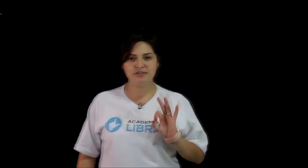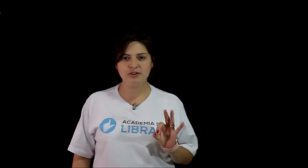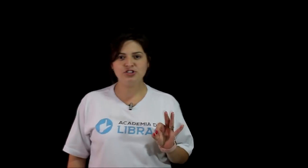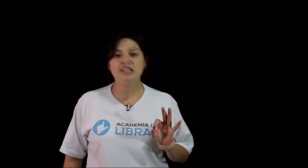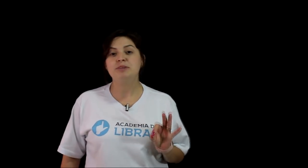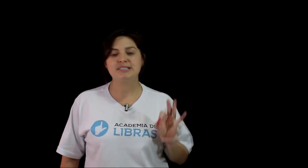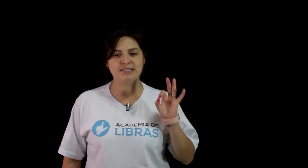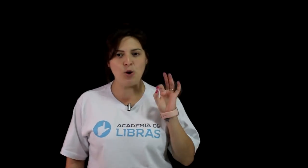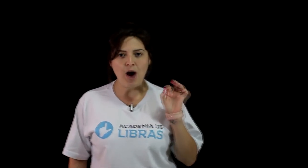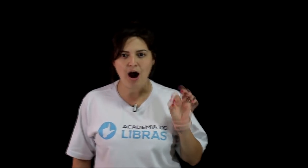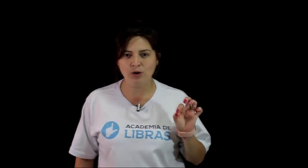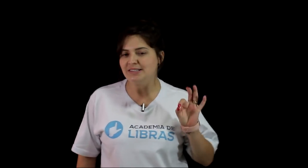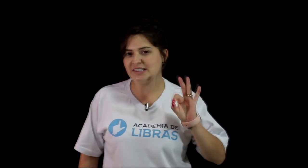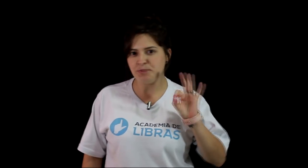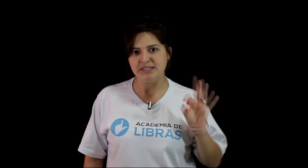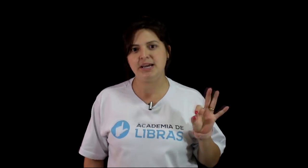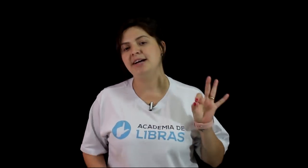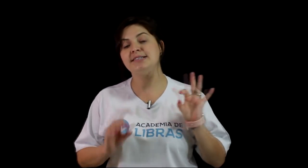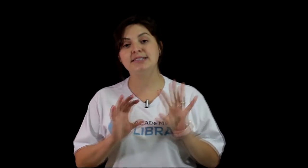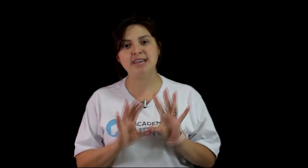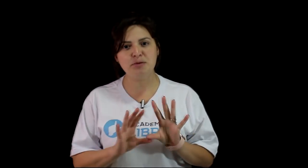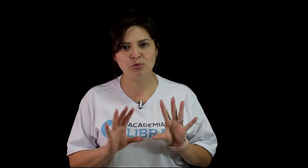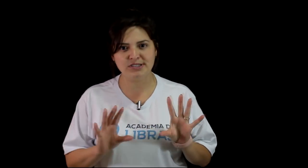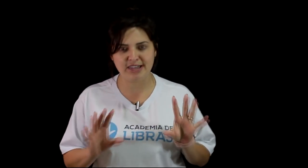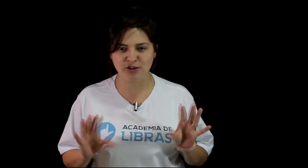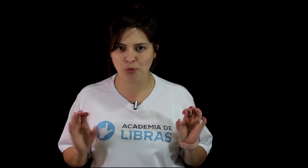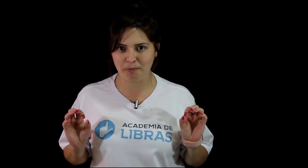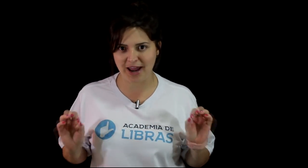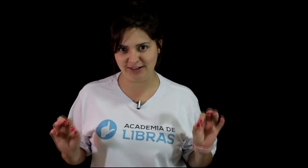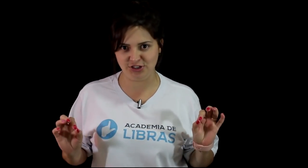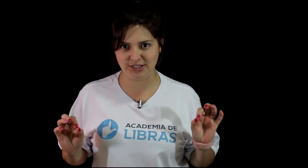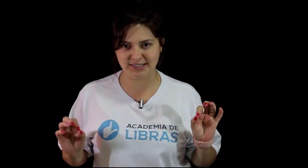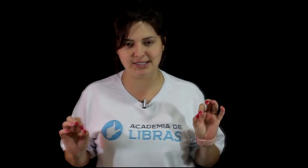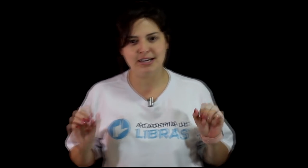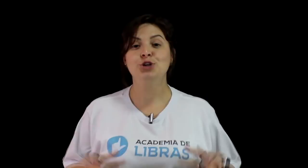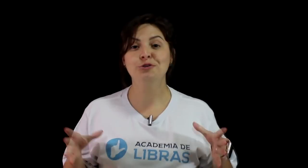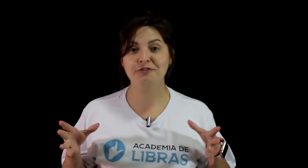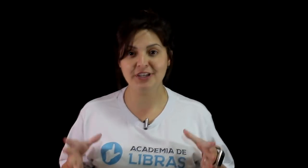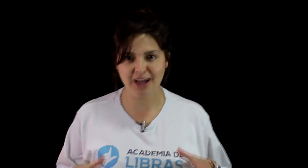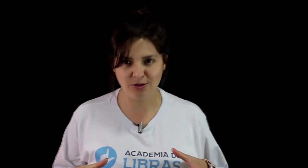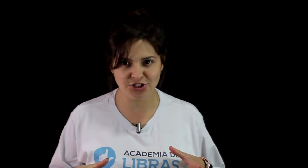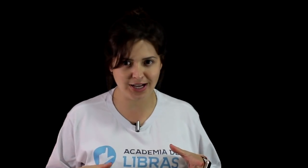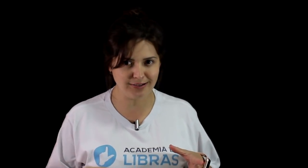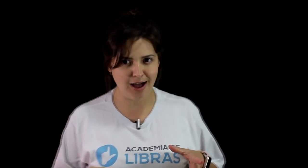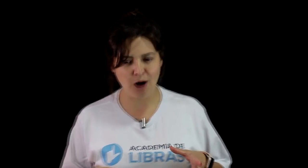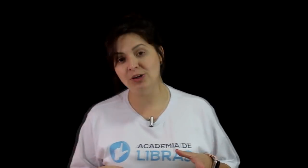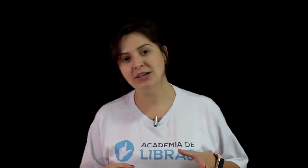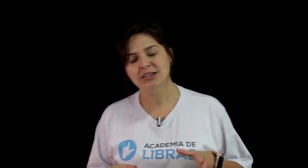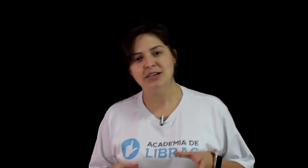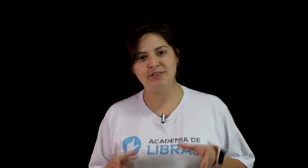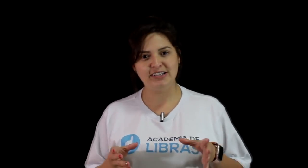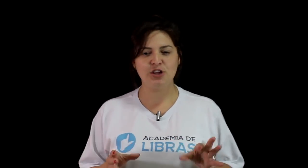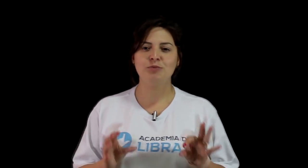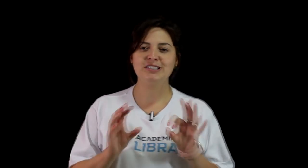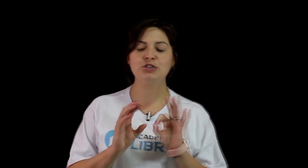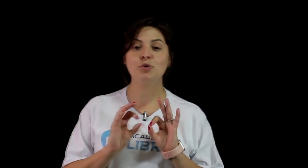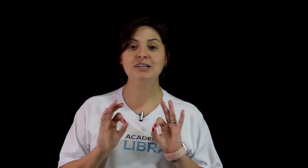Desafio de Libras são aulas especiais 100% práticas. No final de cada aula vai ter uma